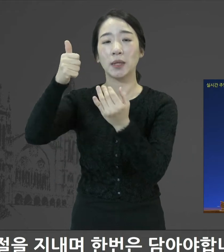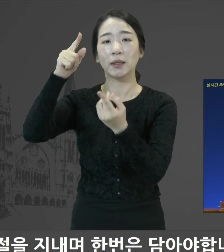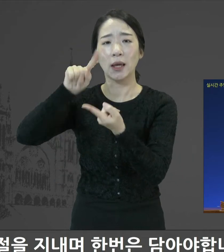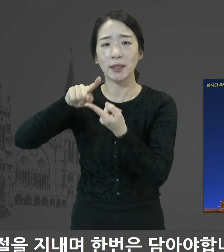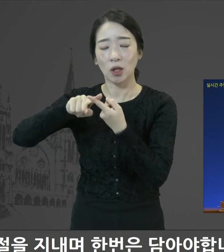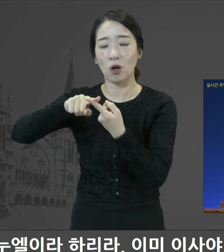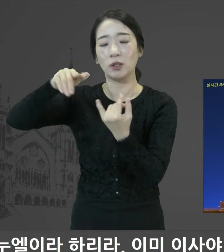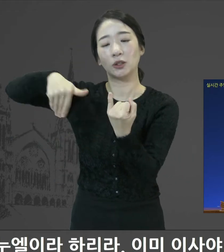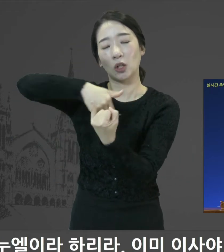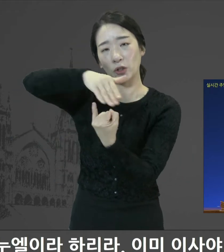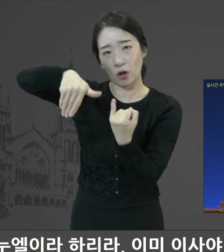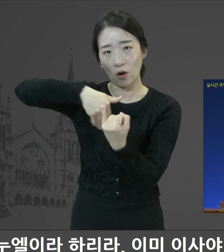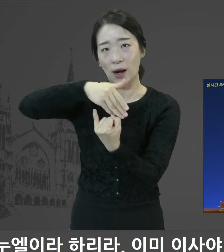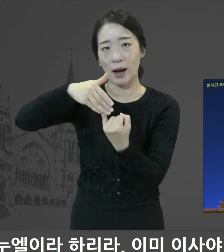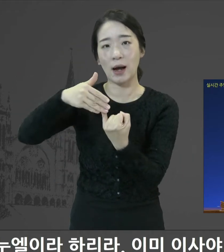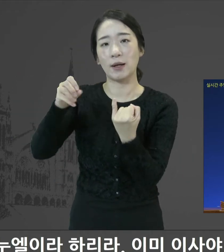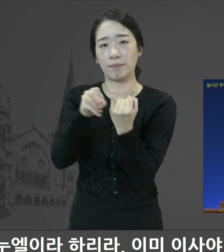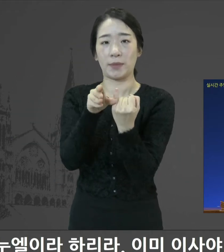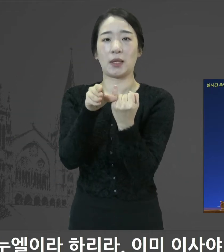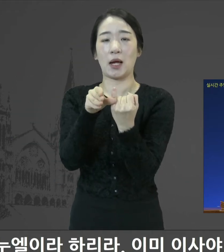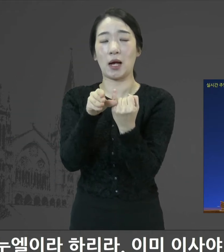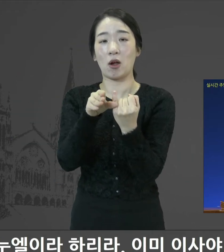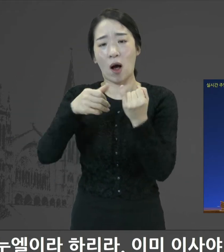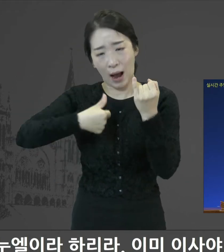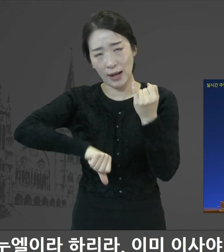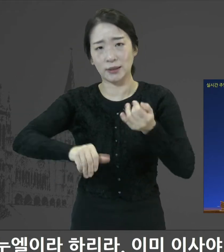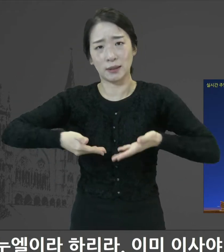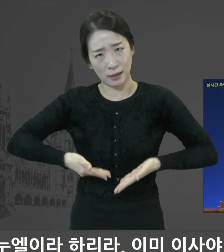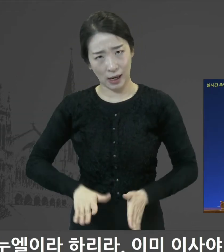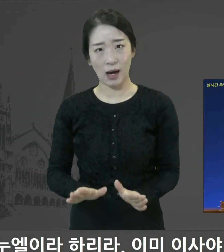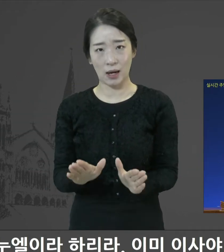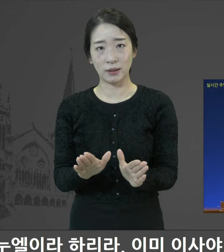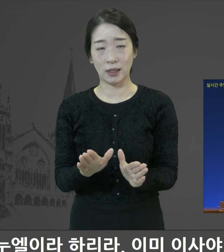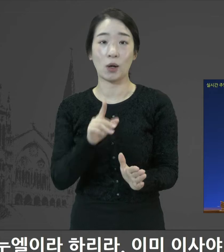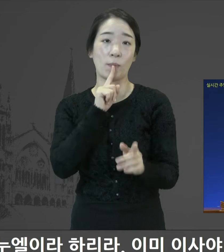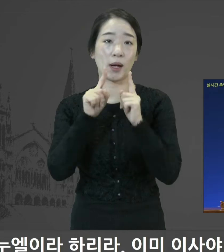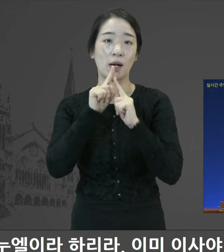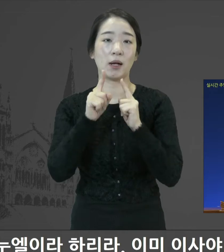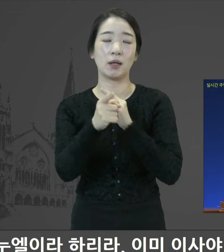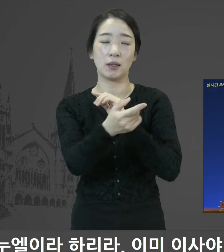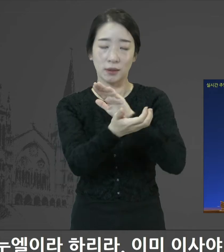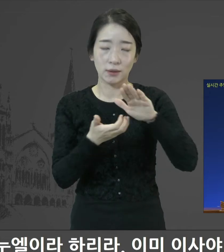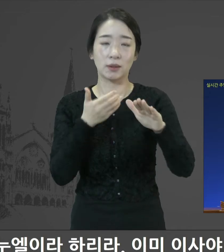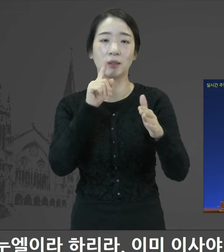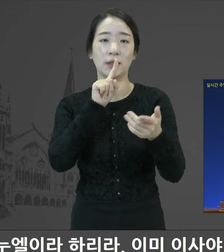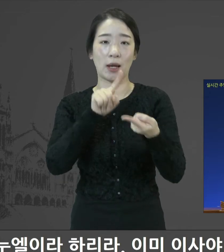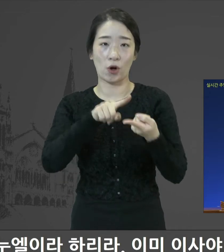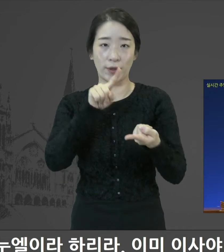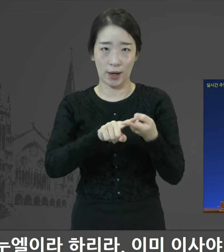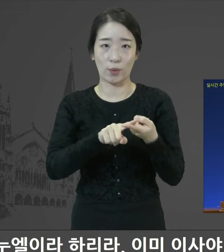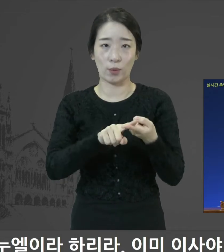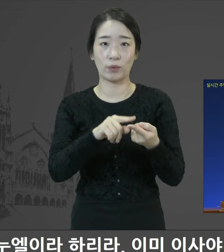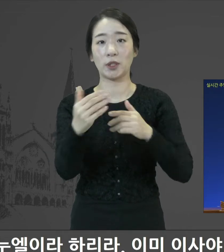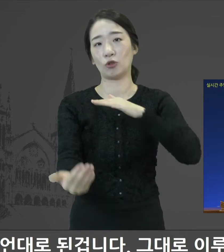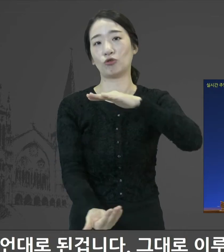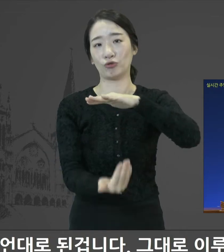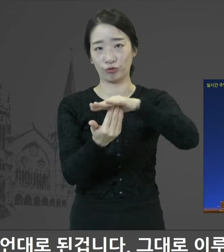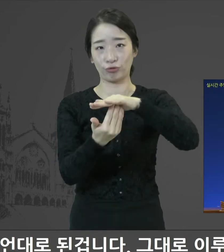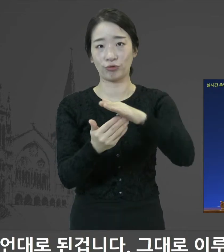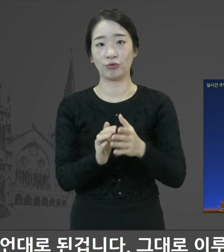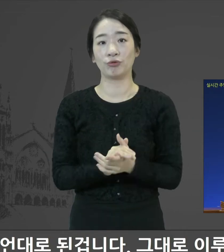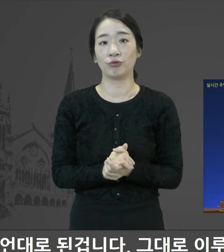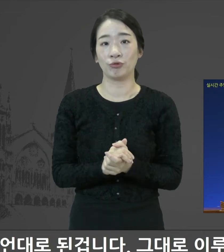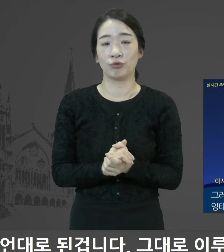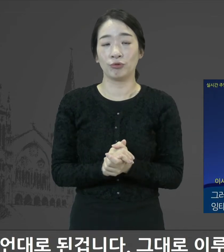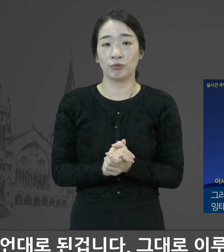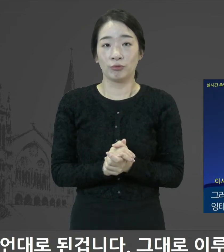그 예언대로 된 겁니다. 그 예언이 그대로 이루어진 것이죠. 다시 한번 이사야서